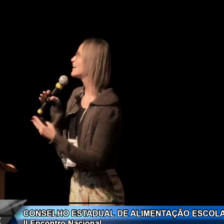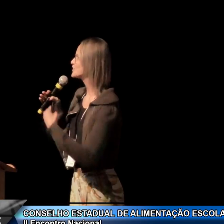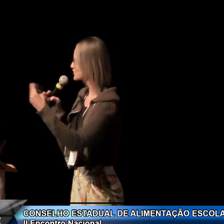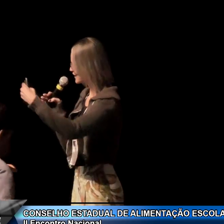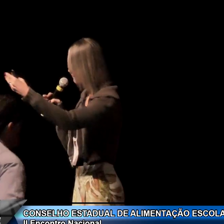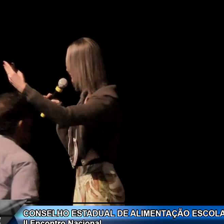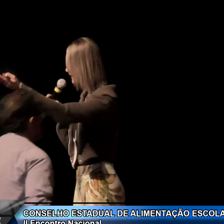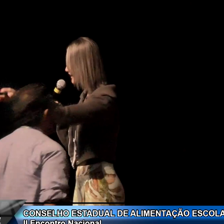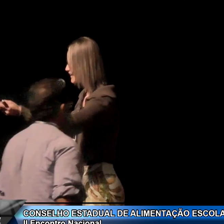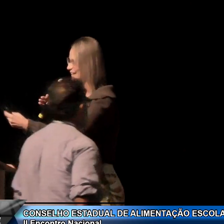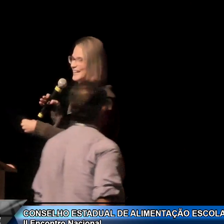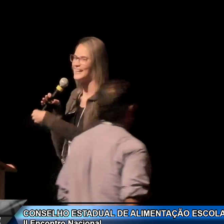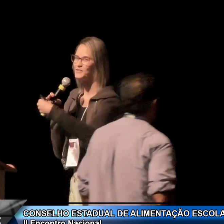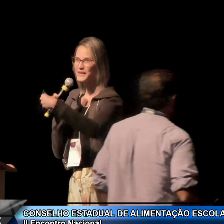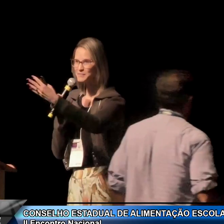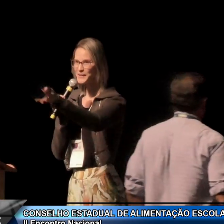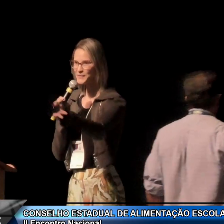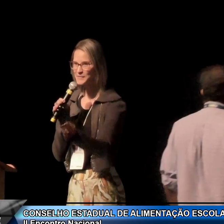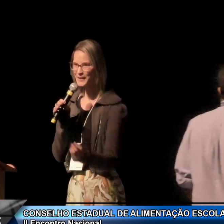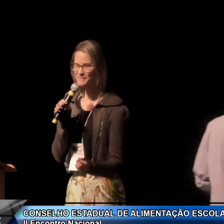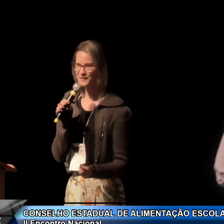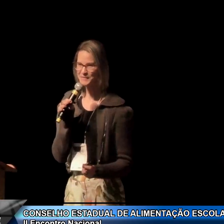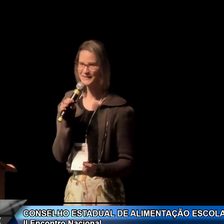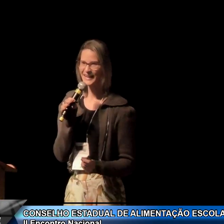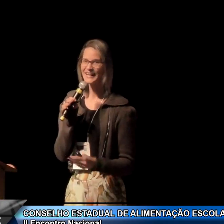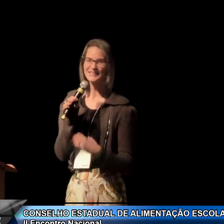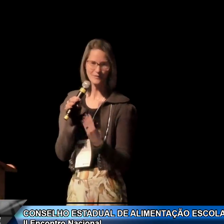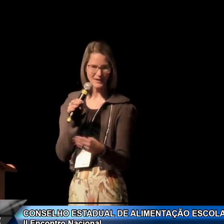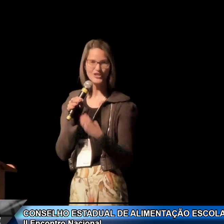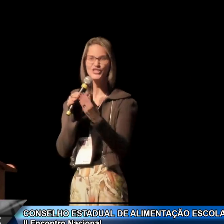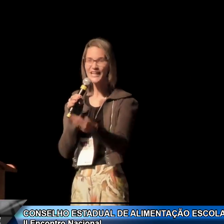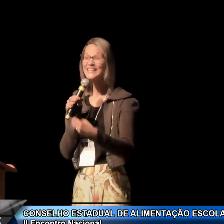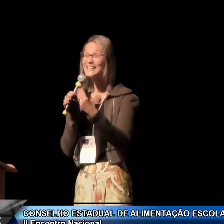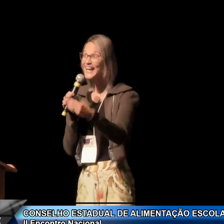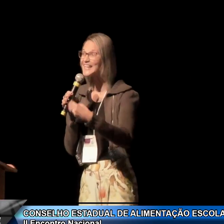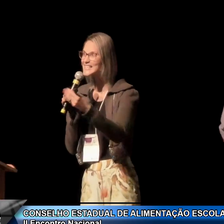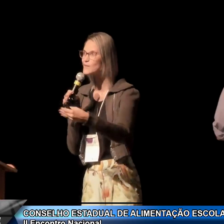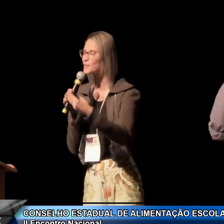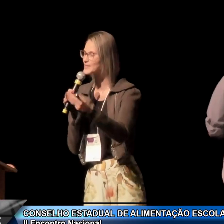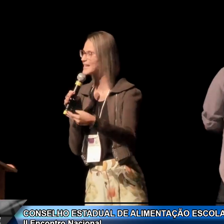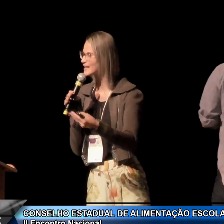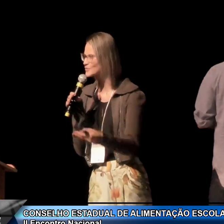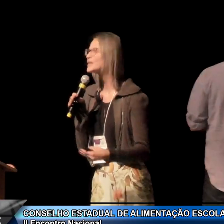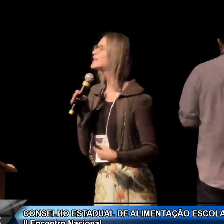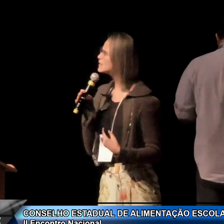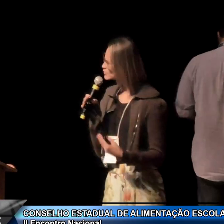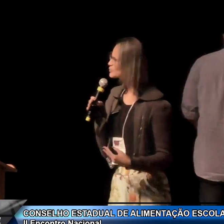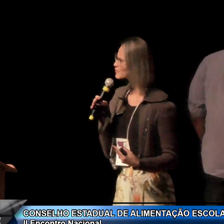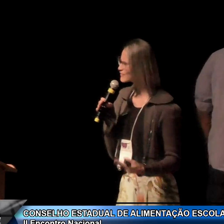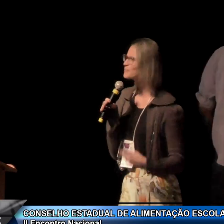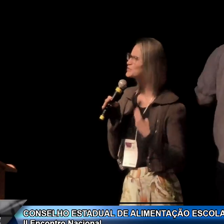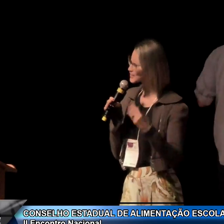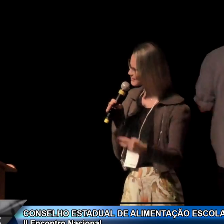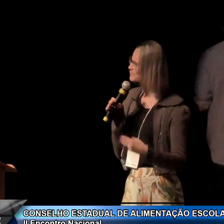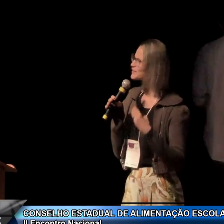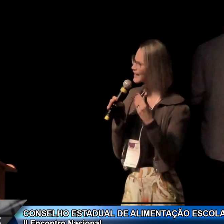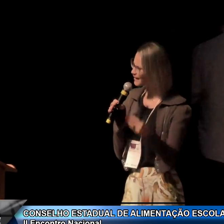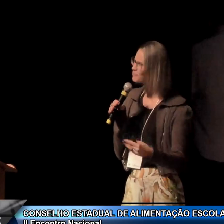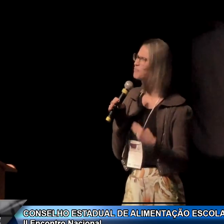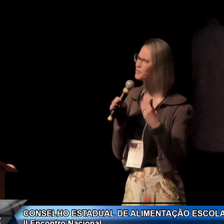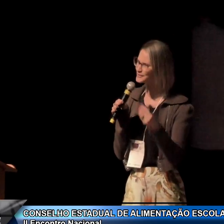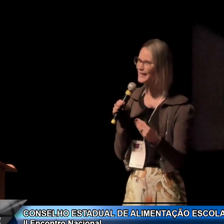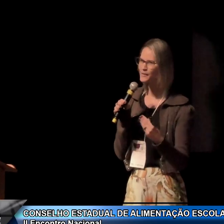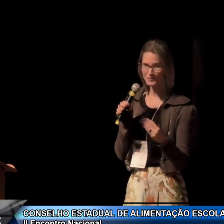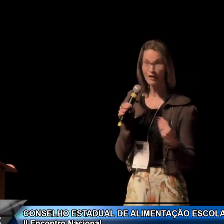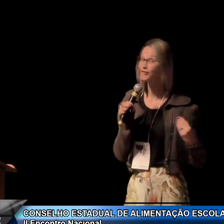a gente teve né um tempinho aí para implementá-la então a gente ainda tá nesse processo e muito provavelmente ainda vão